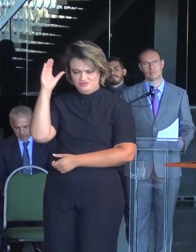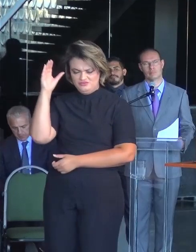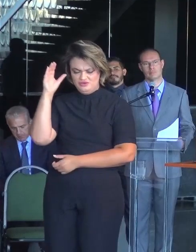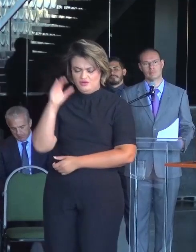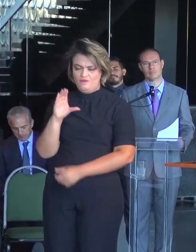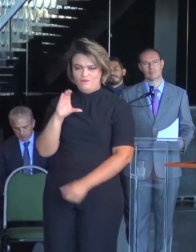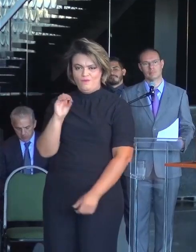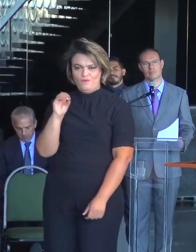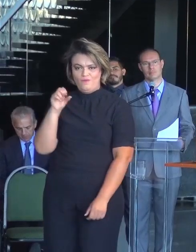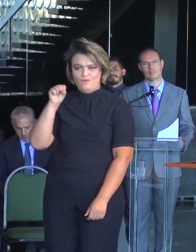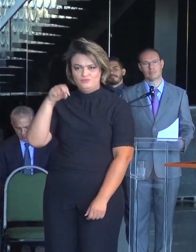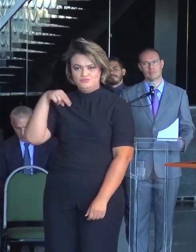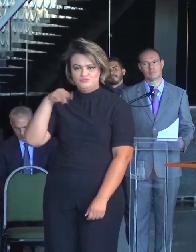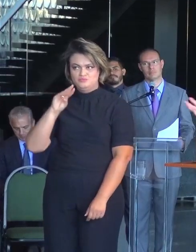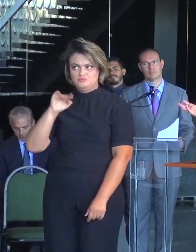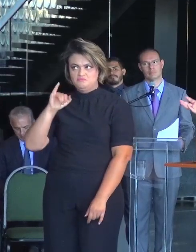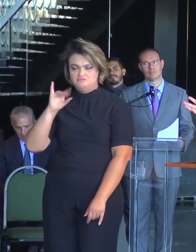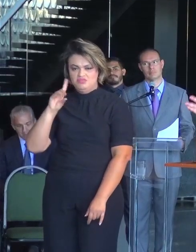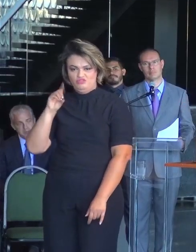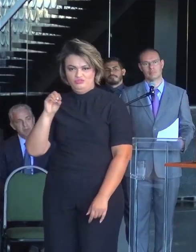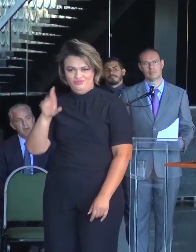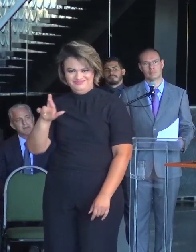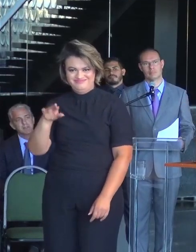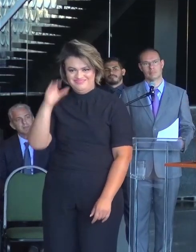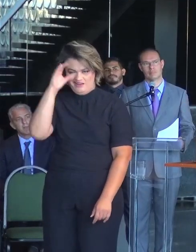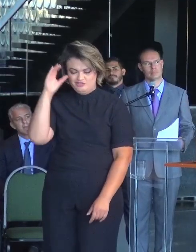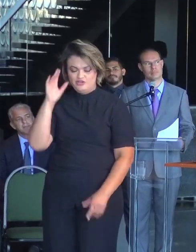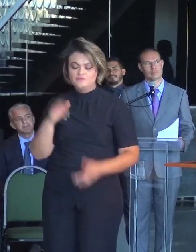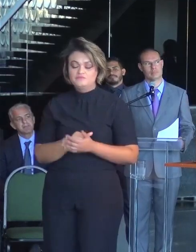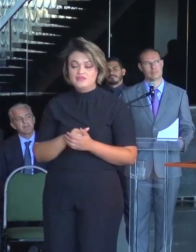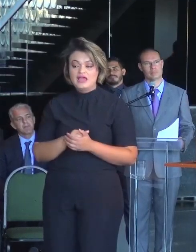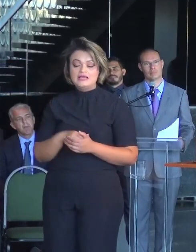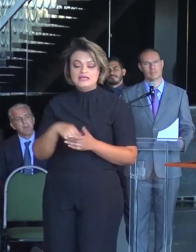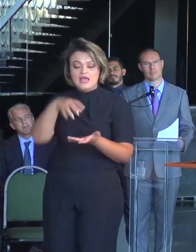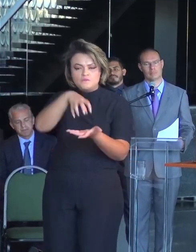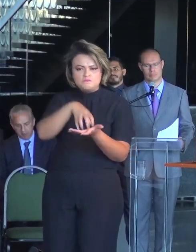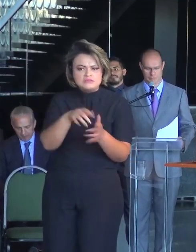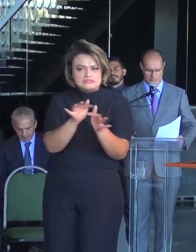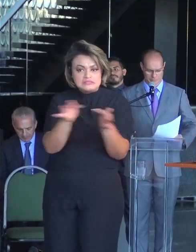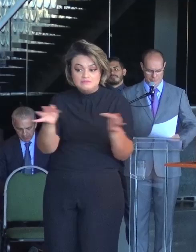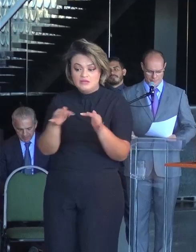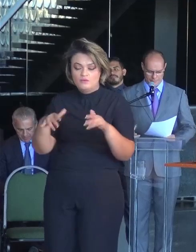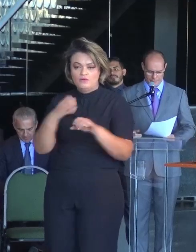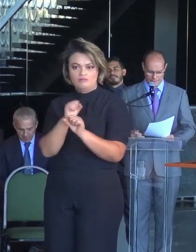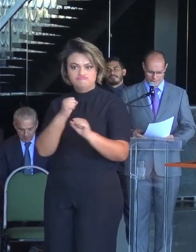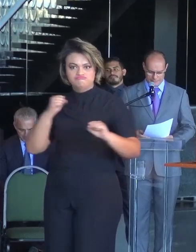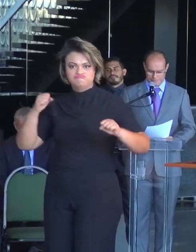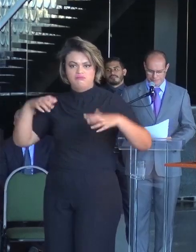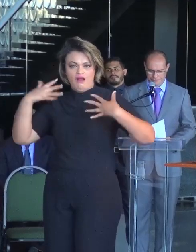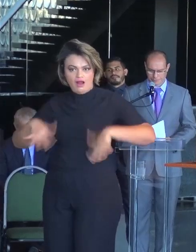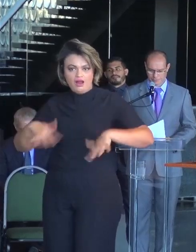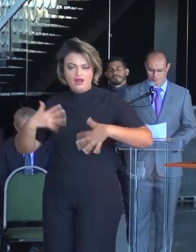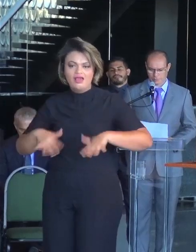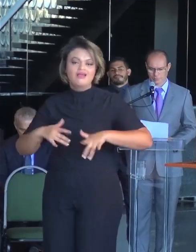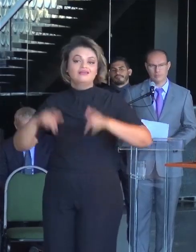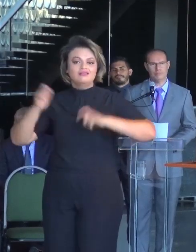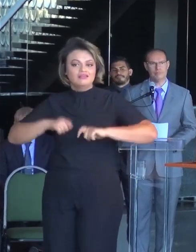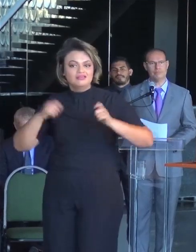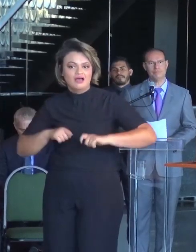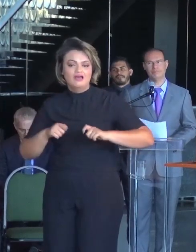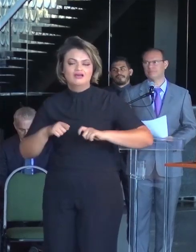então era um departamento, se tornou esse órgão gigantesco e tão capaz